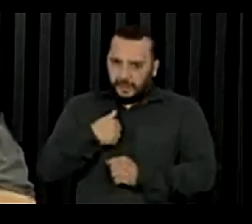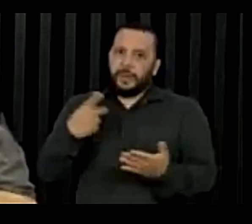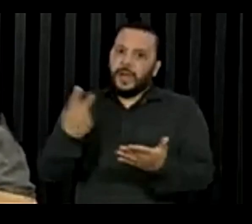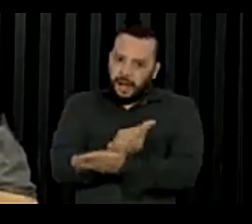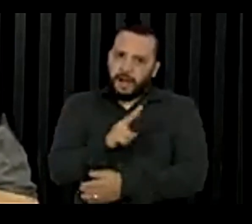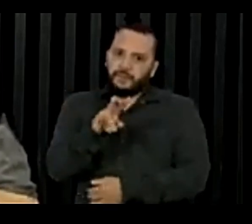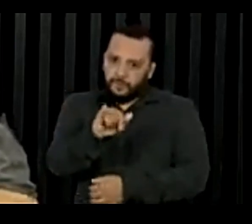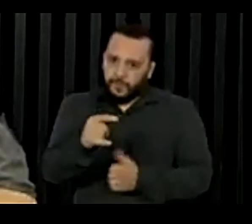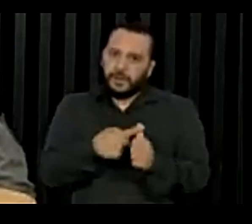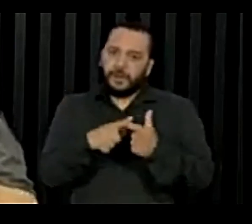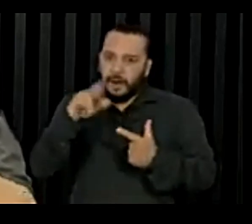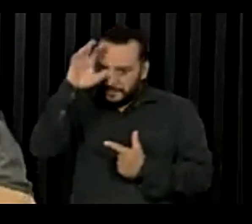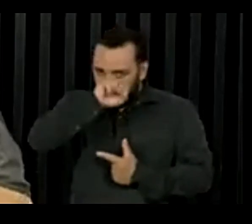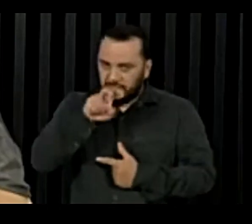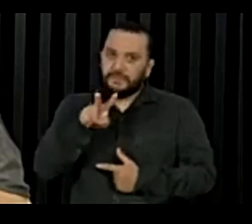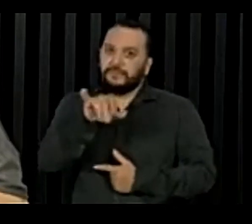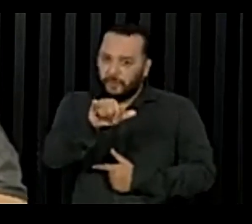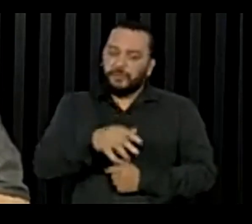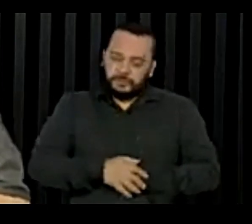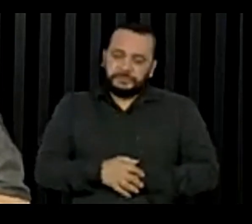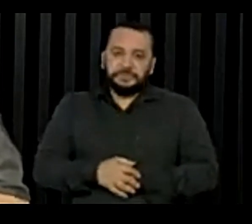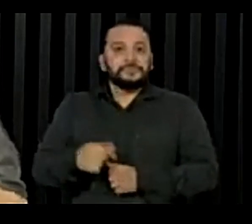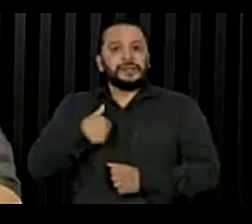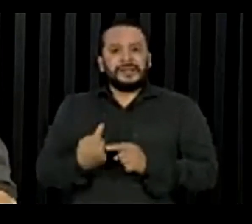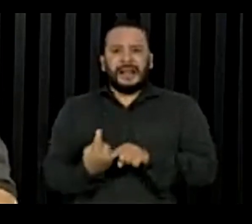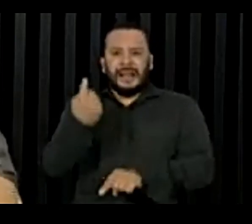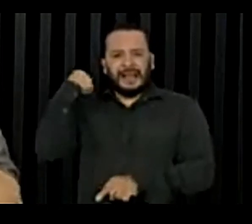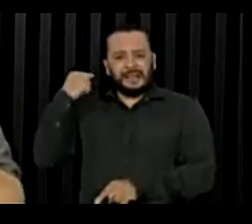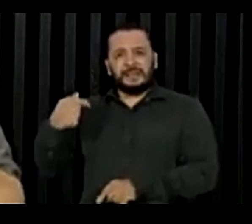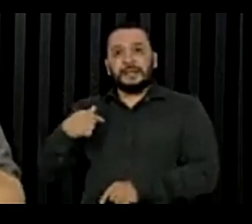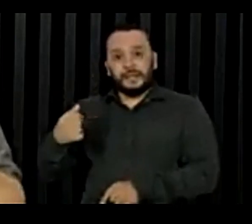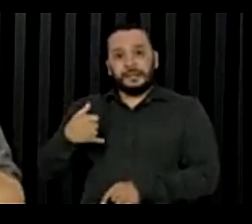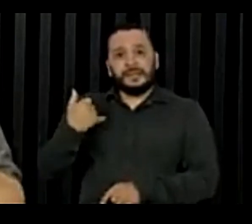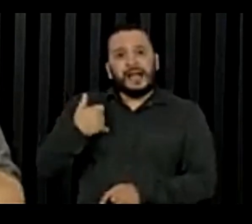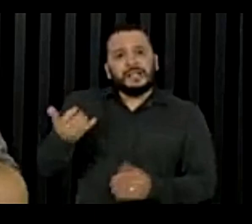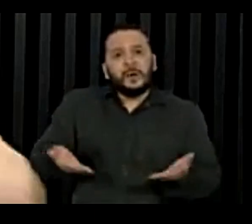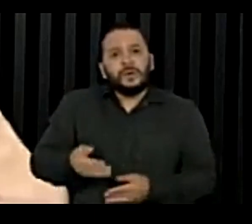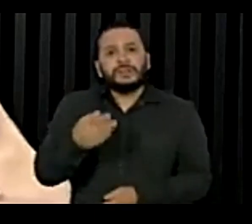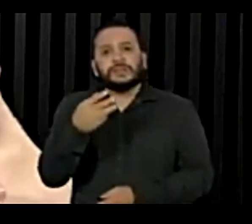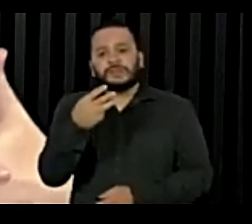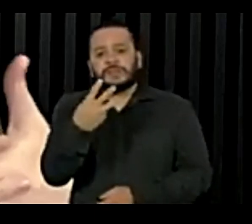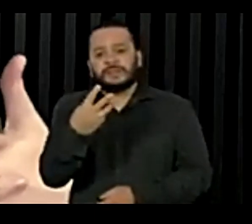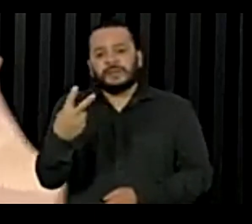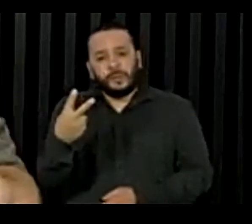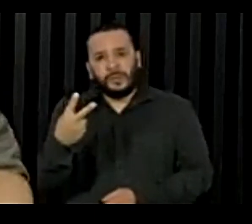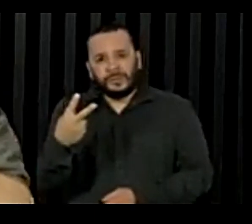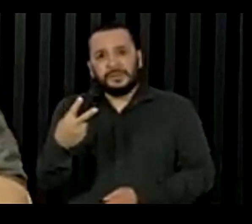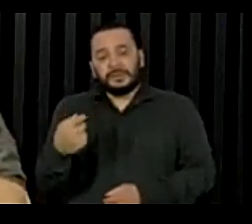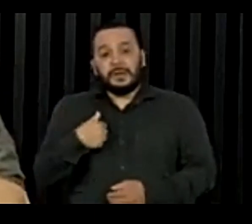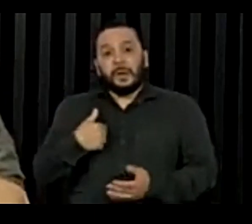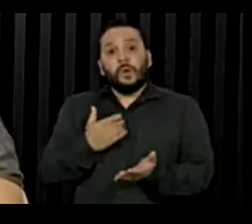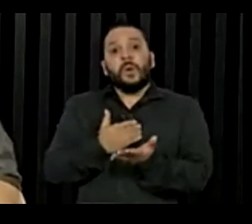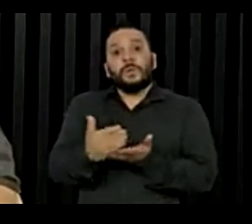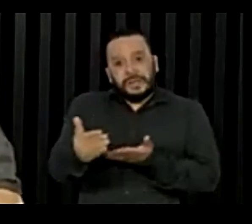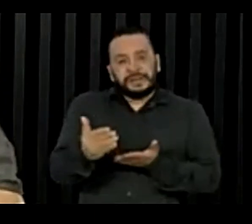ainda vou aprender muito, mas quando eu era ainda mais jovem, né? Hoje eu estou com 32 anos, comecei a ter visualização